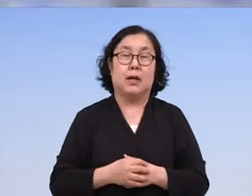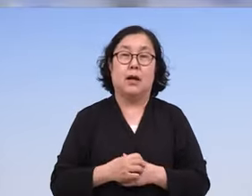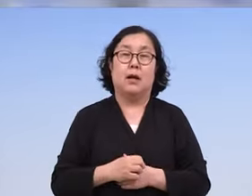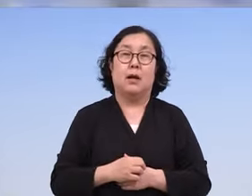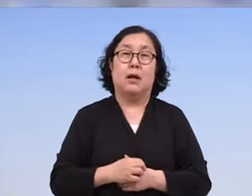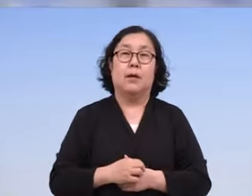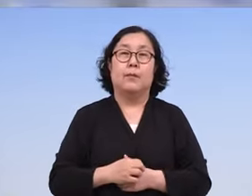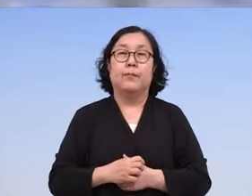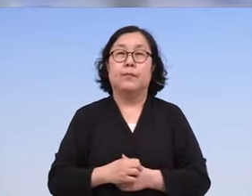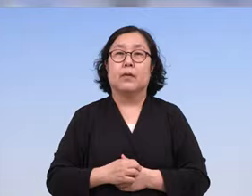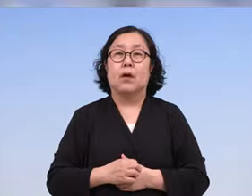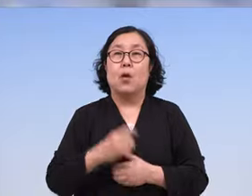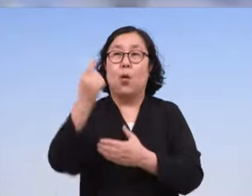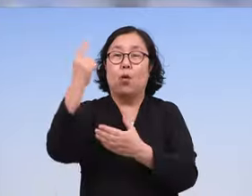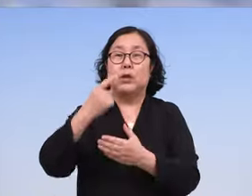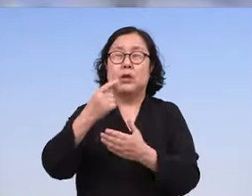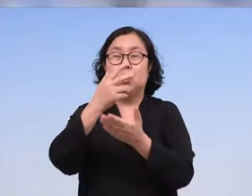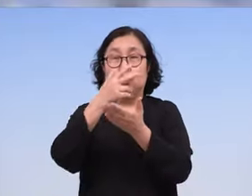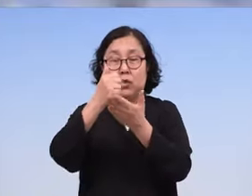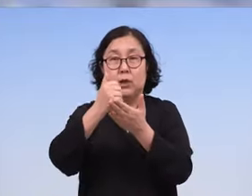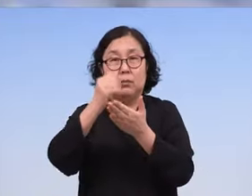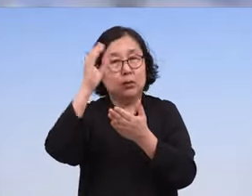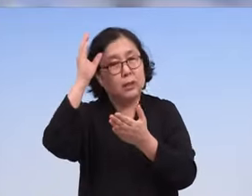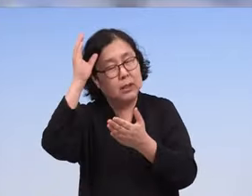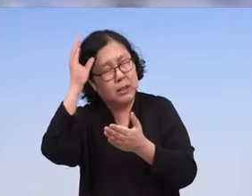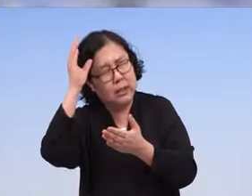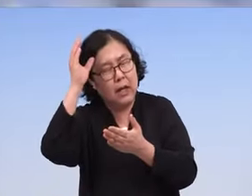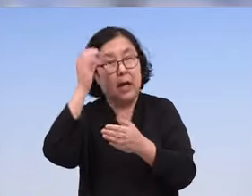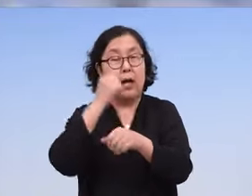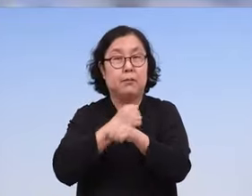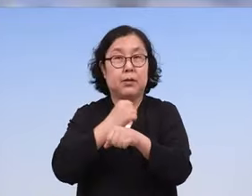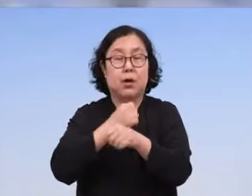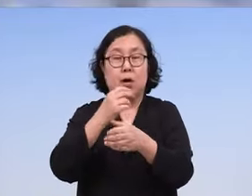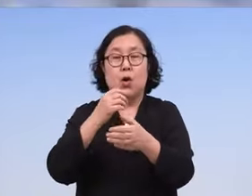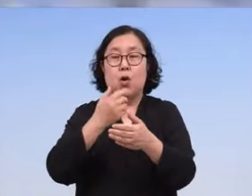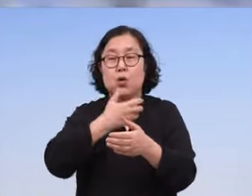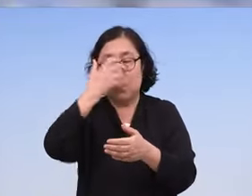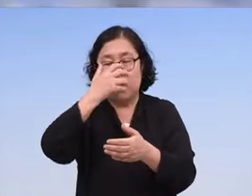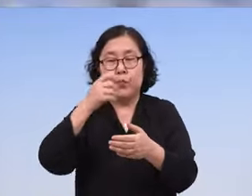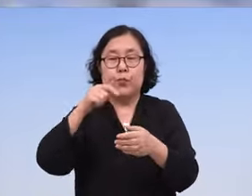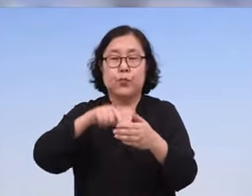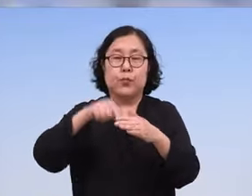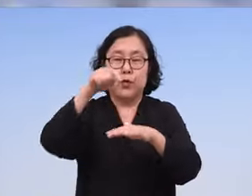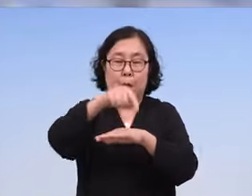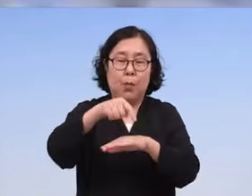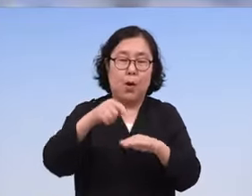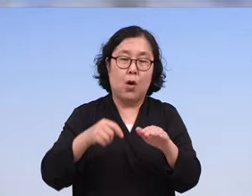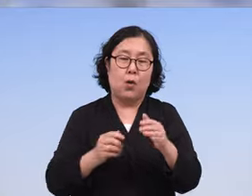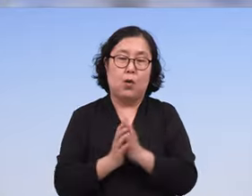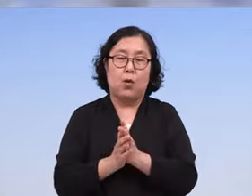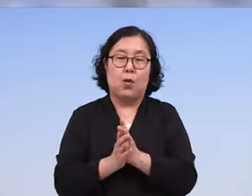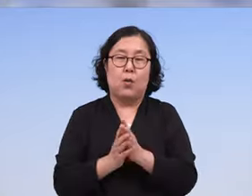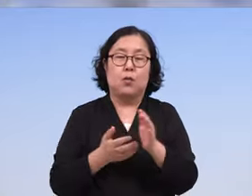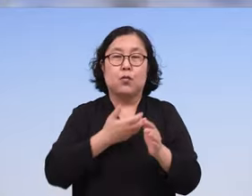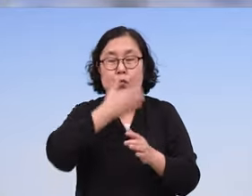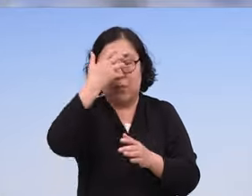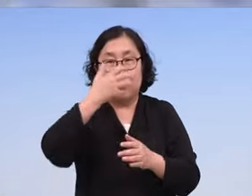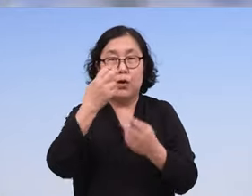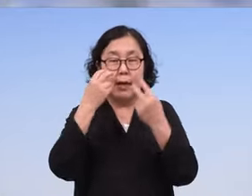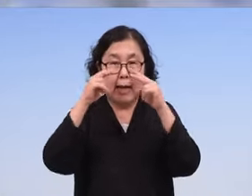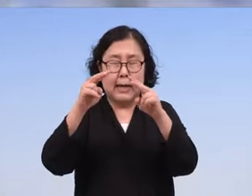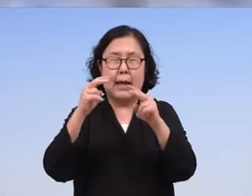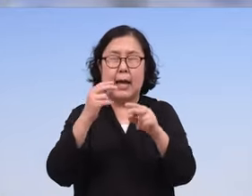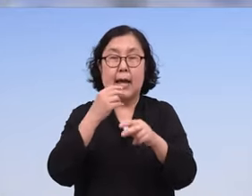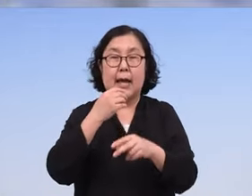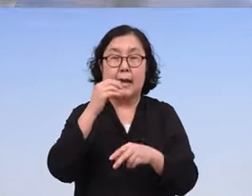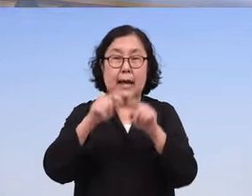여러분이 오실 주님을 대망하면서 꿈 넘어 꿈을 가지고 달려가는 믿음의 형제 자매님 되시기를